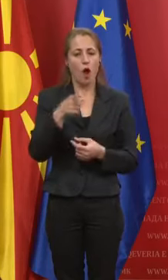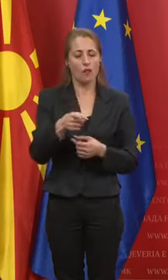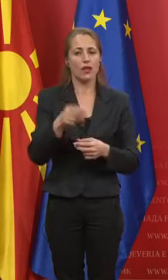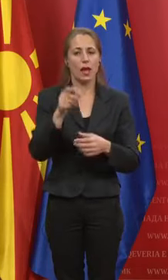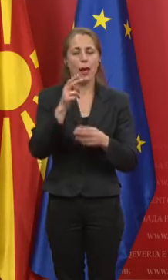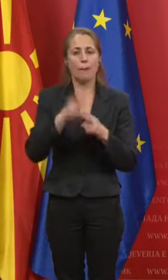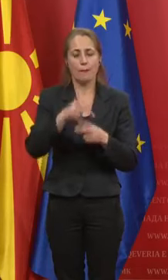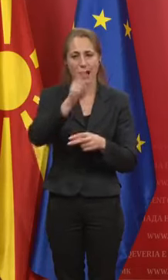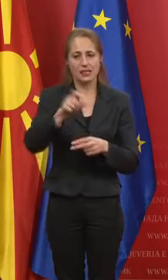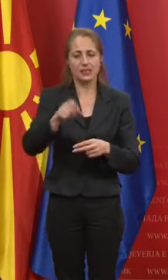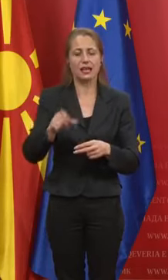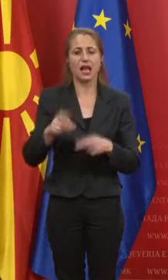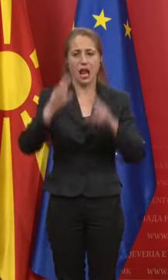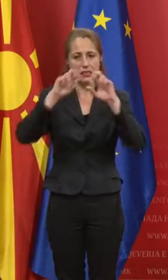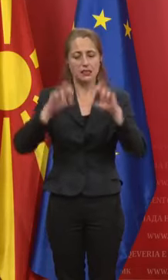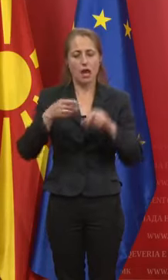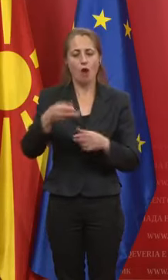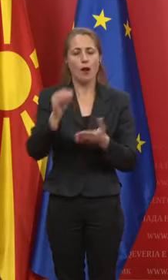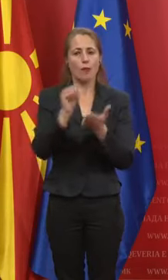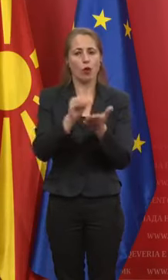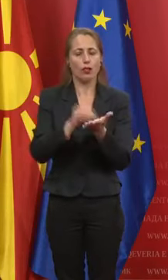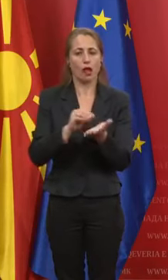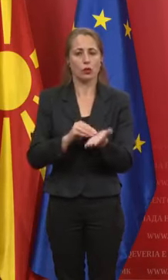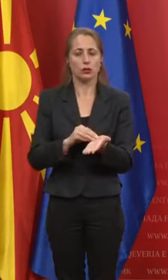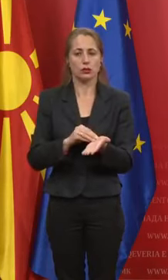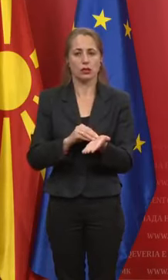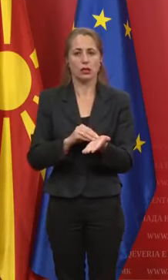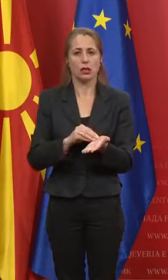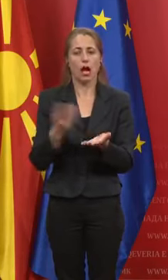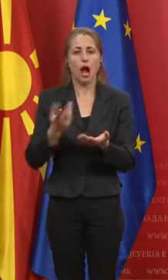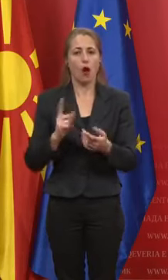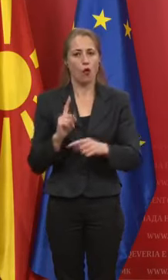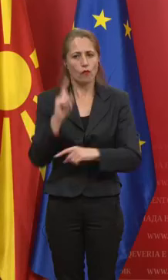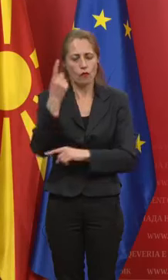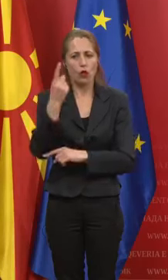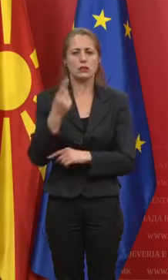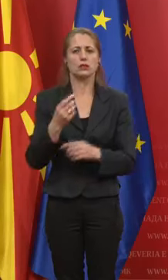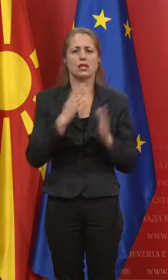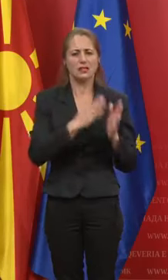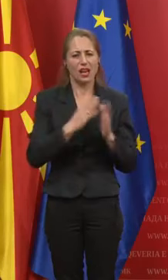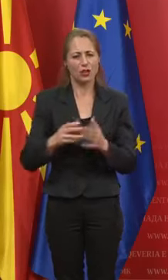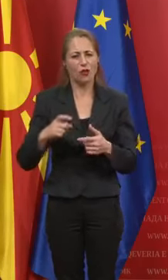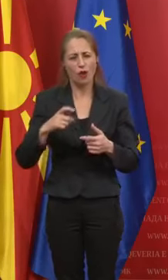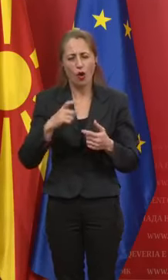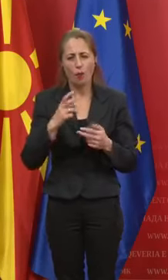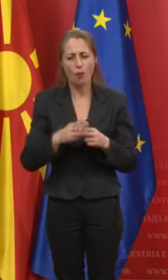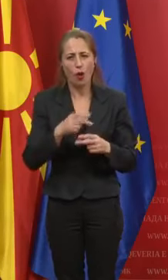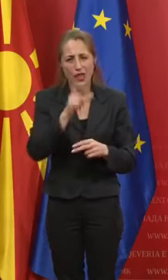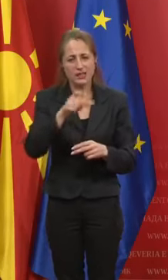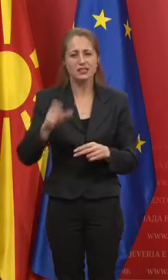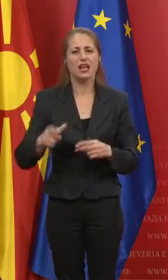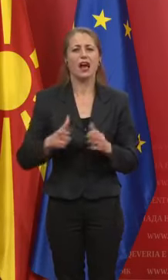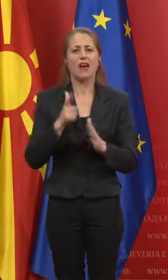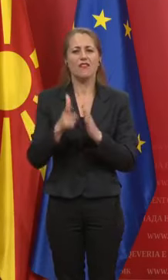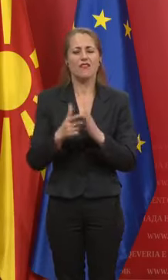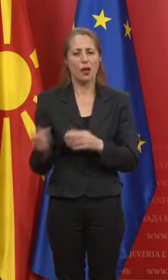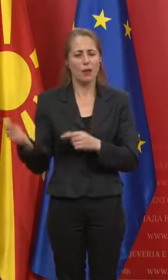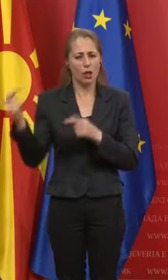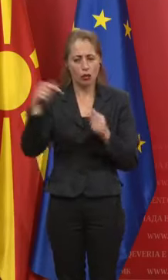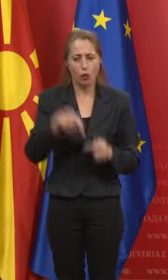се анализираат податоци како возраст, хронични болести, претходни состојби, време на